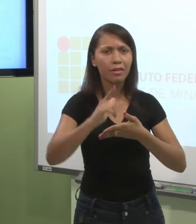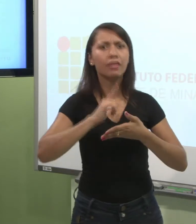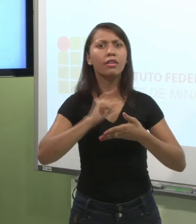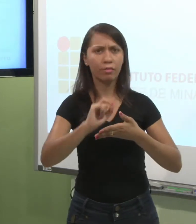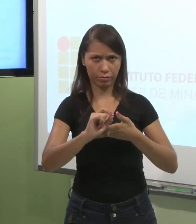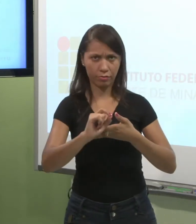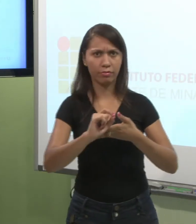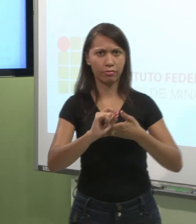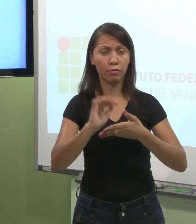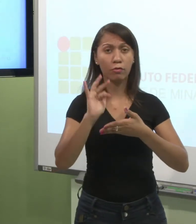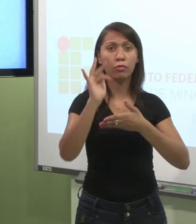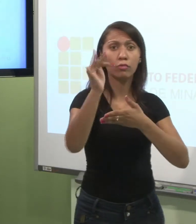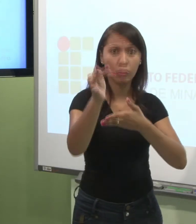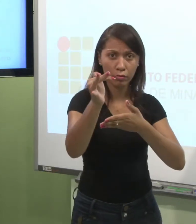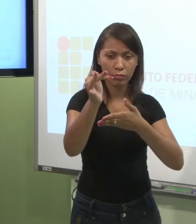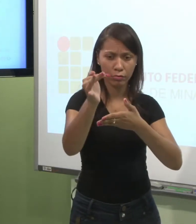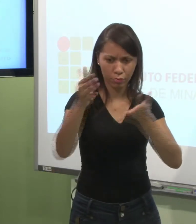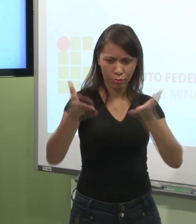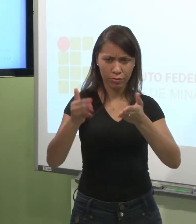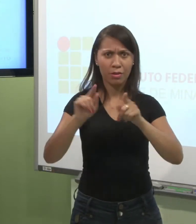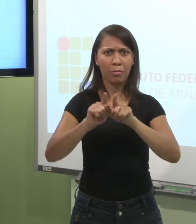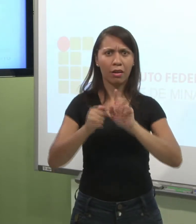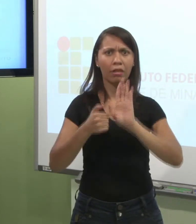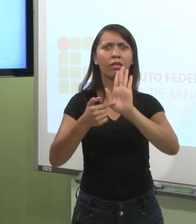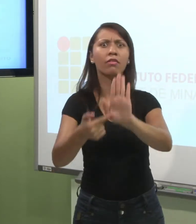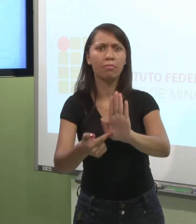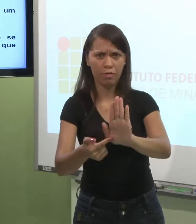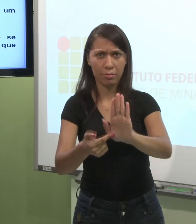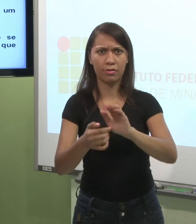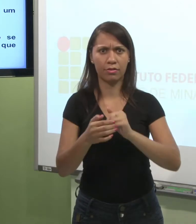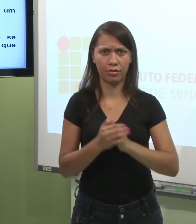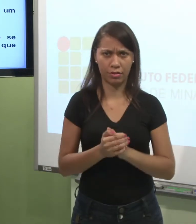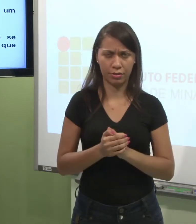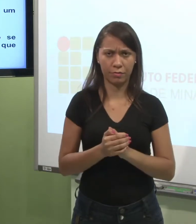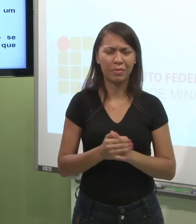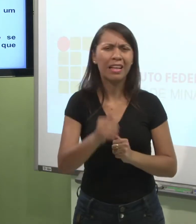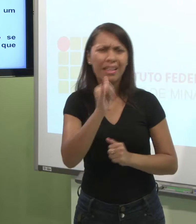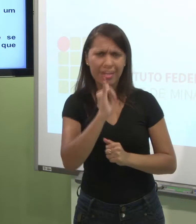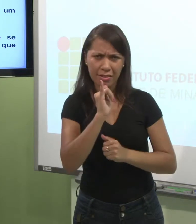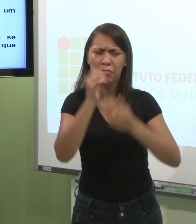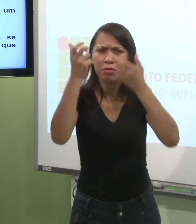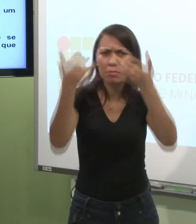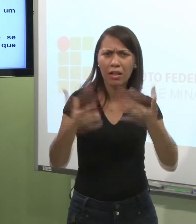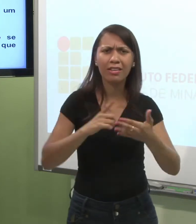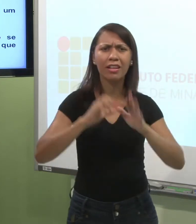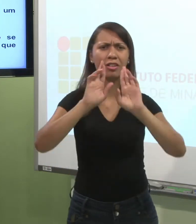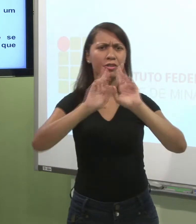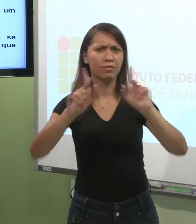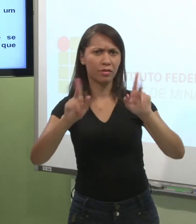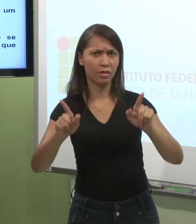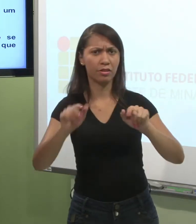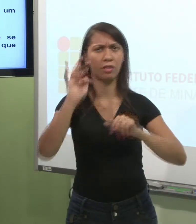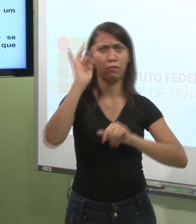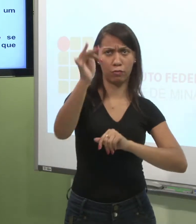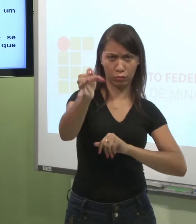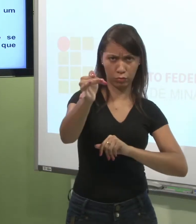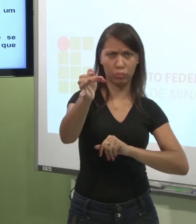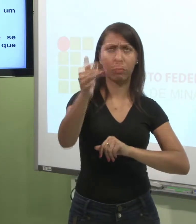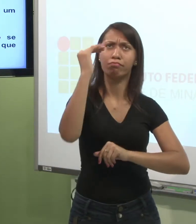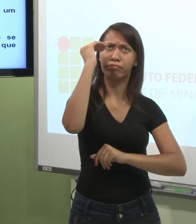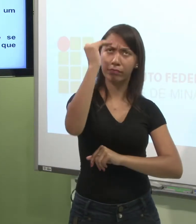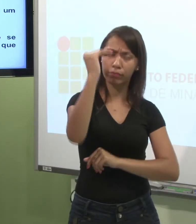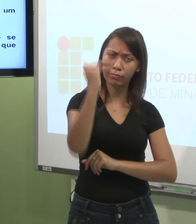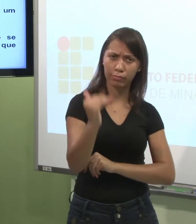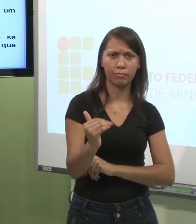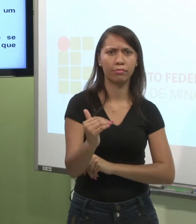ao futuro do presente e futuro do pretérito do indicativo. Veja a diferença entre os dois futuros. Tenho